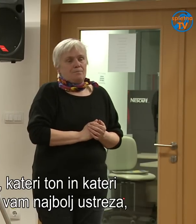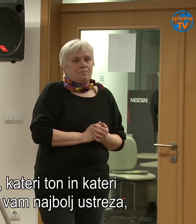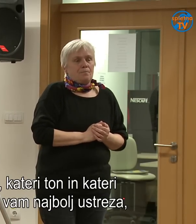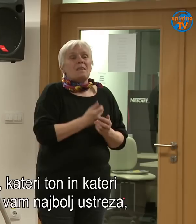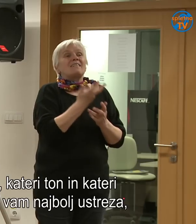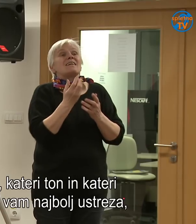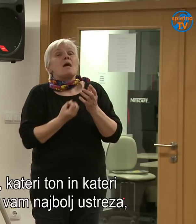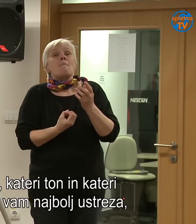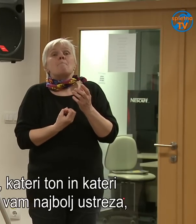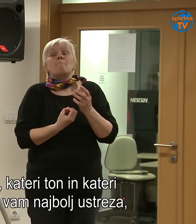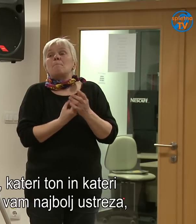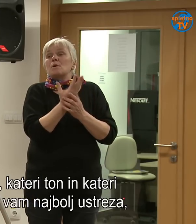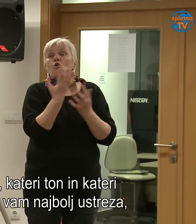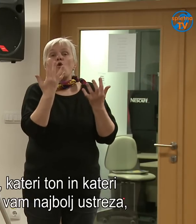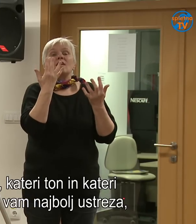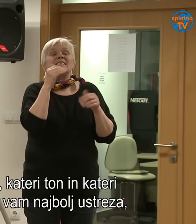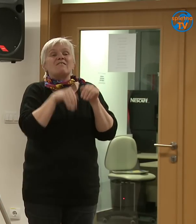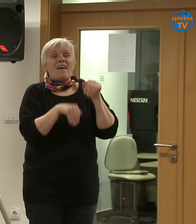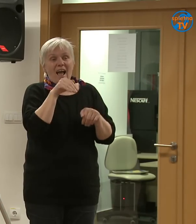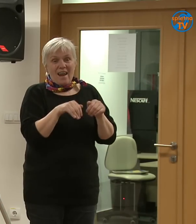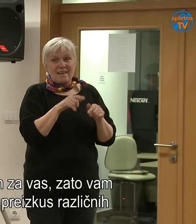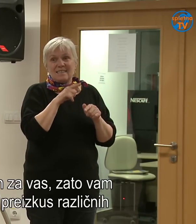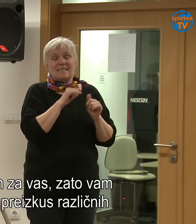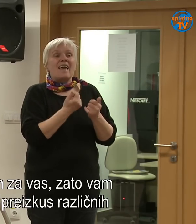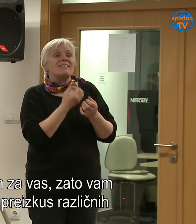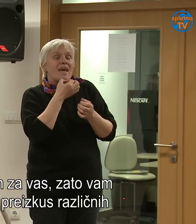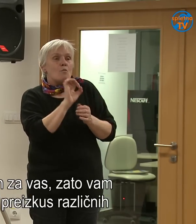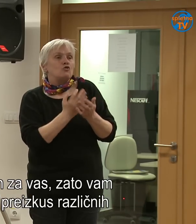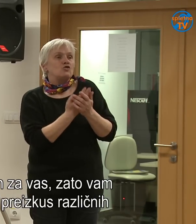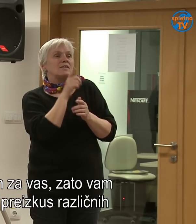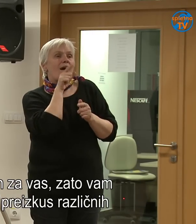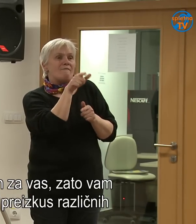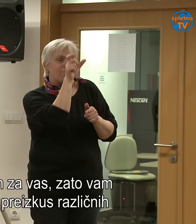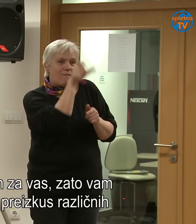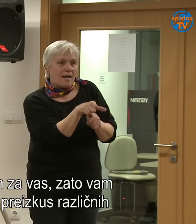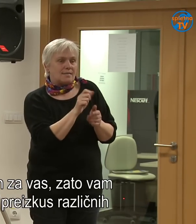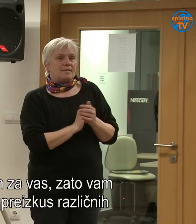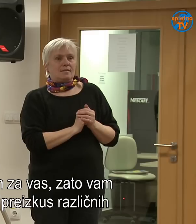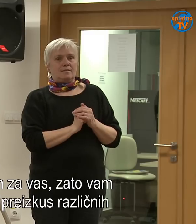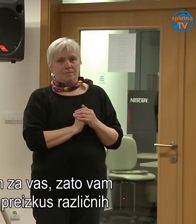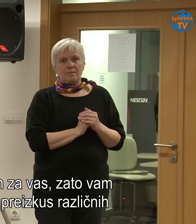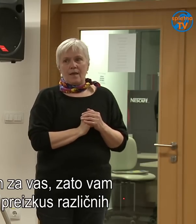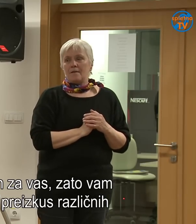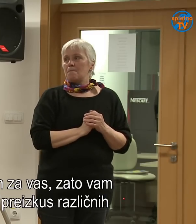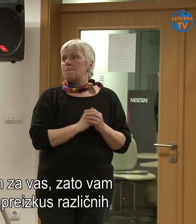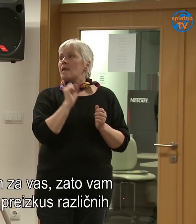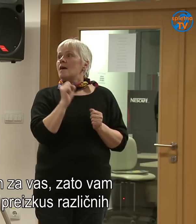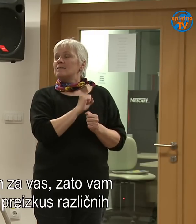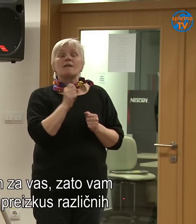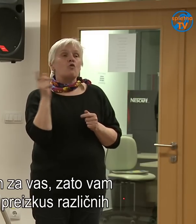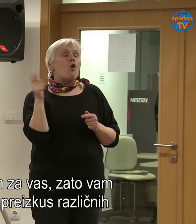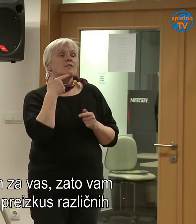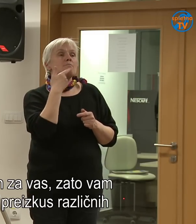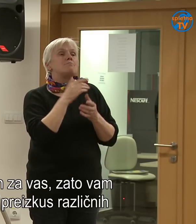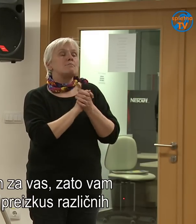sluhu najbolj ustreza, je najbolj primeren za vas, zato vam tudi v bistvu